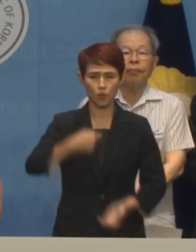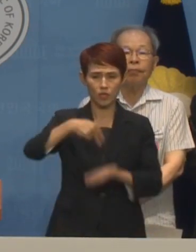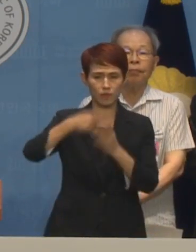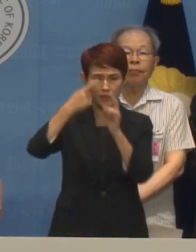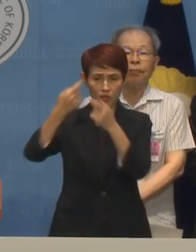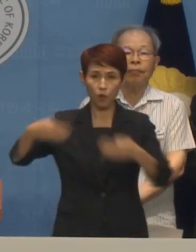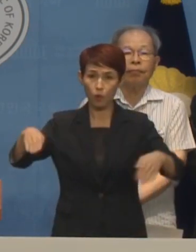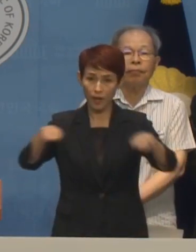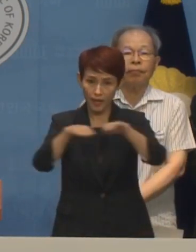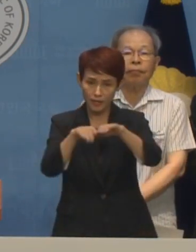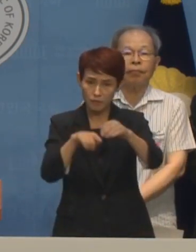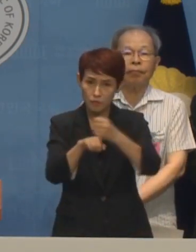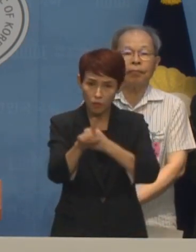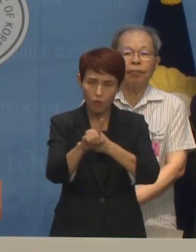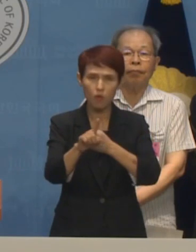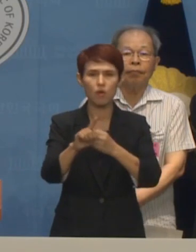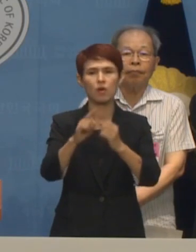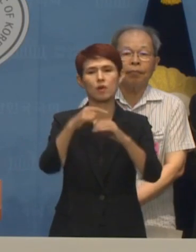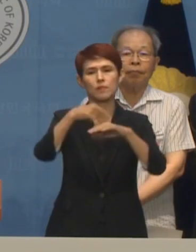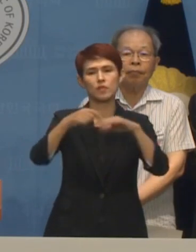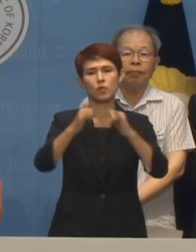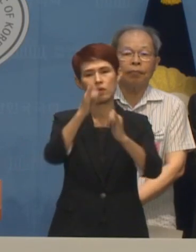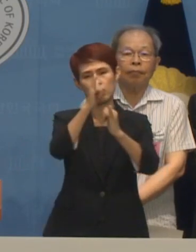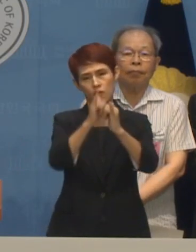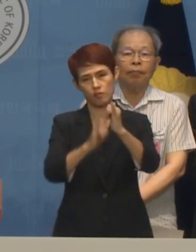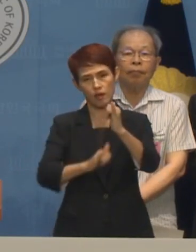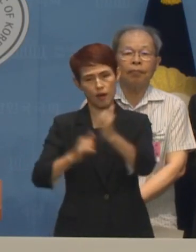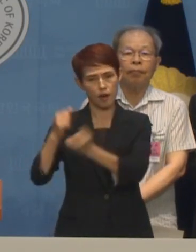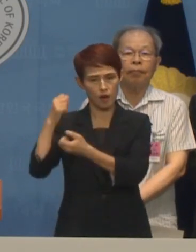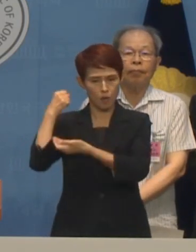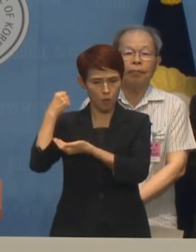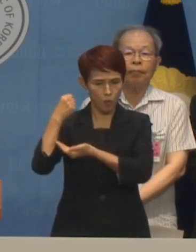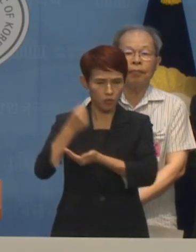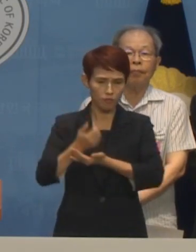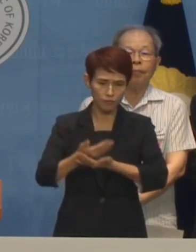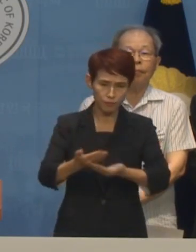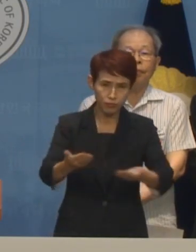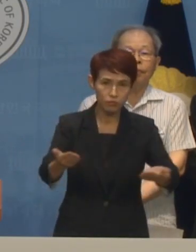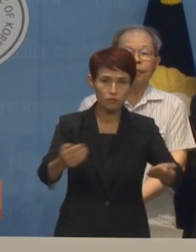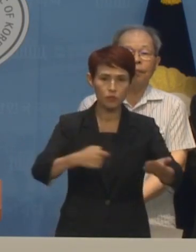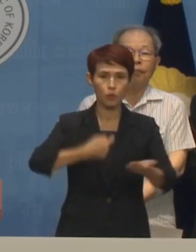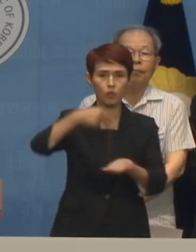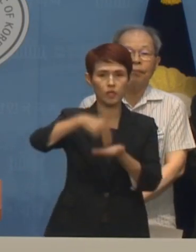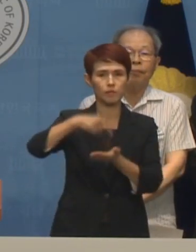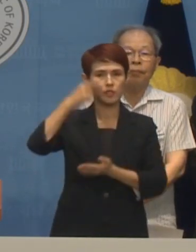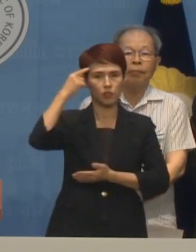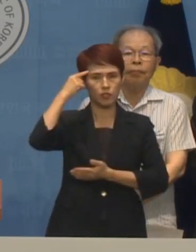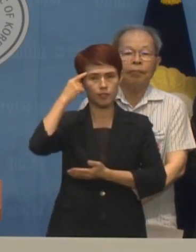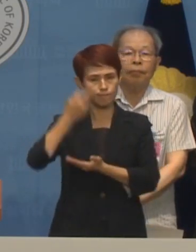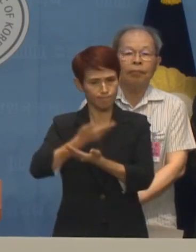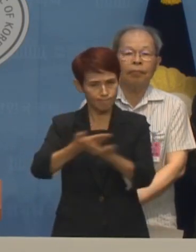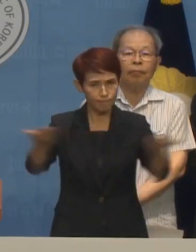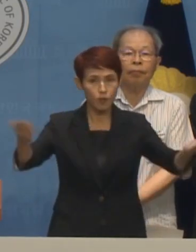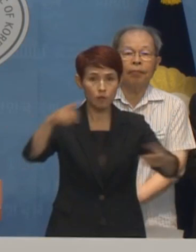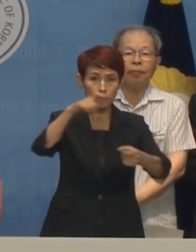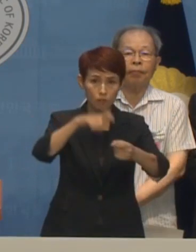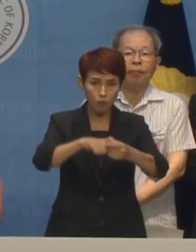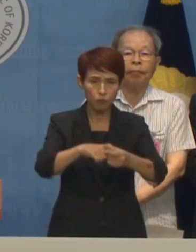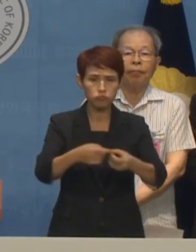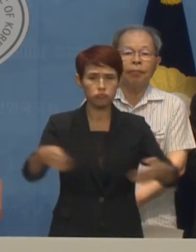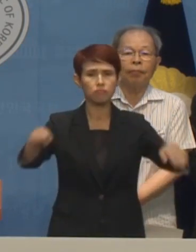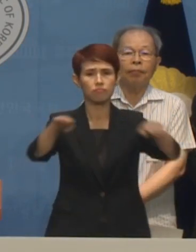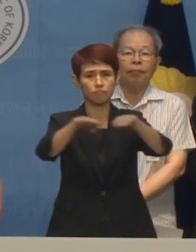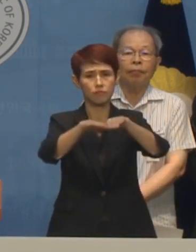독립기념관은 우리 민족 역사를 보존, 계승하고 독립 정신을 지키고 널리 알리기 위해 존재하는